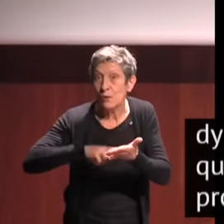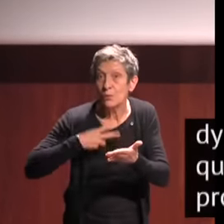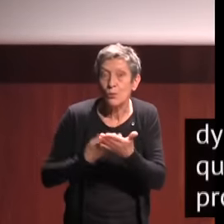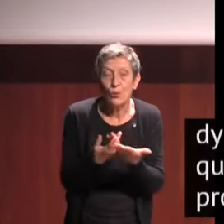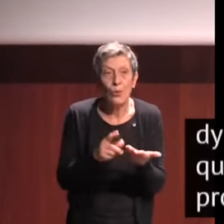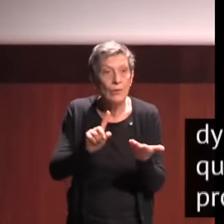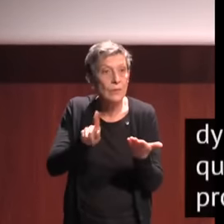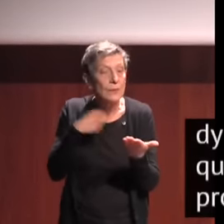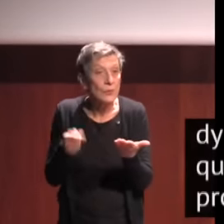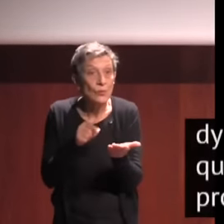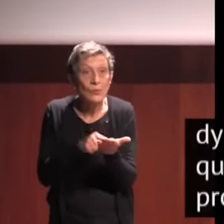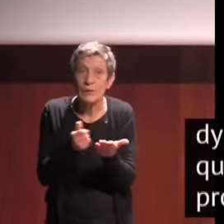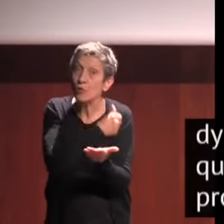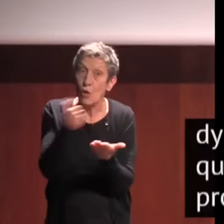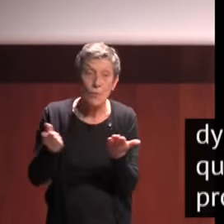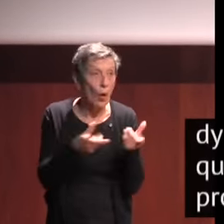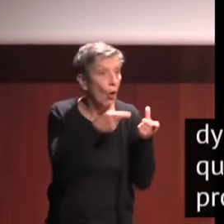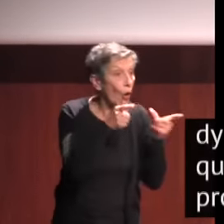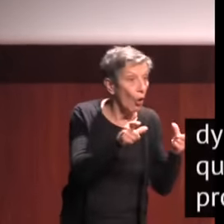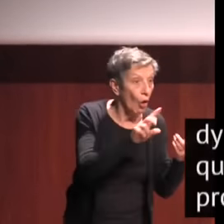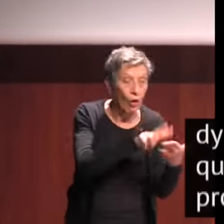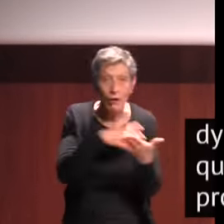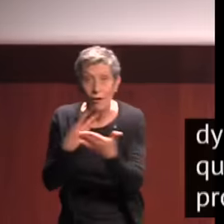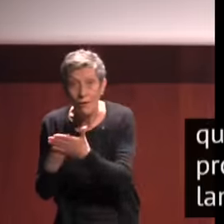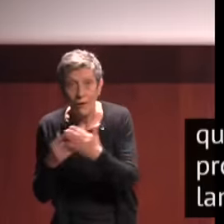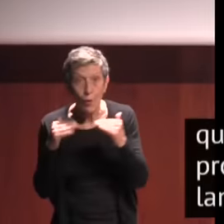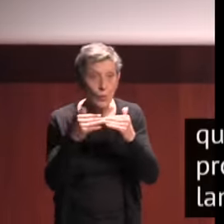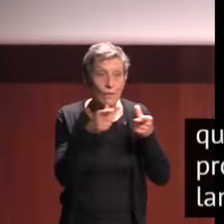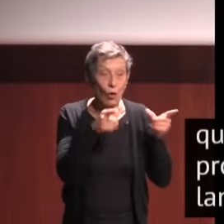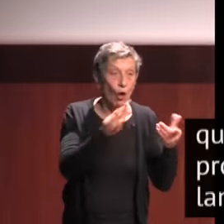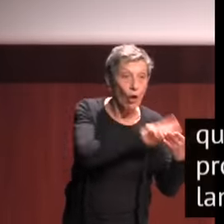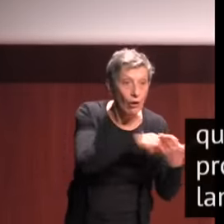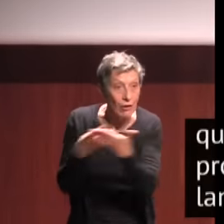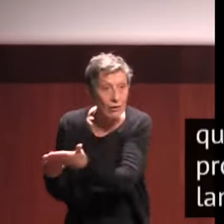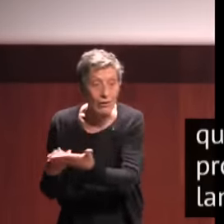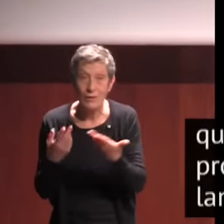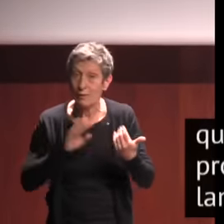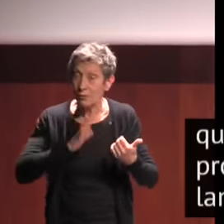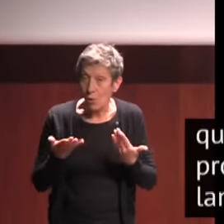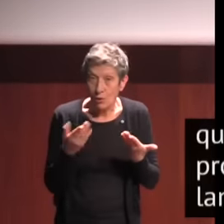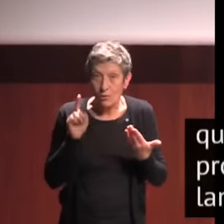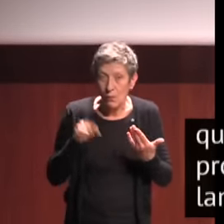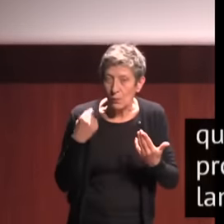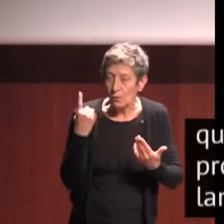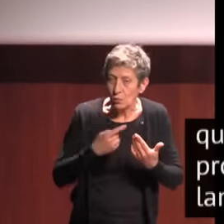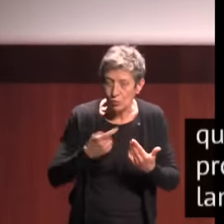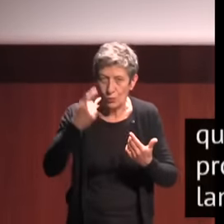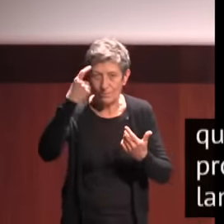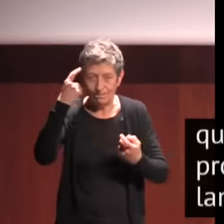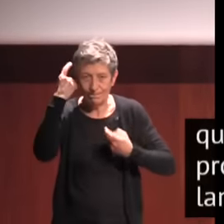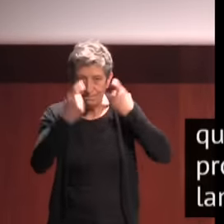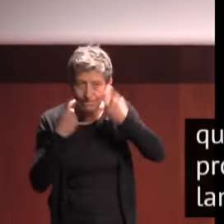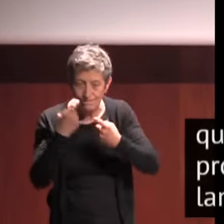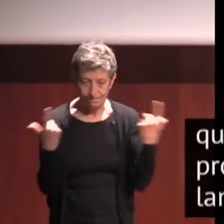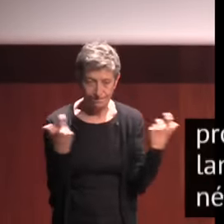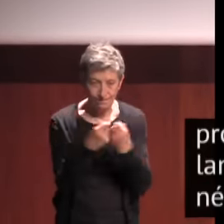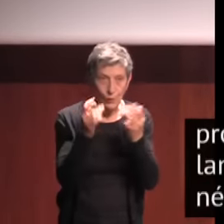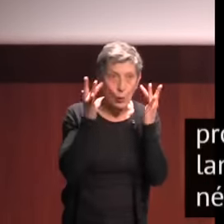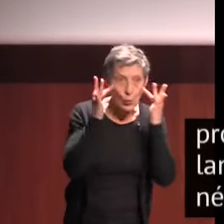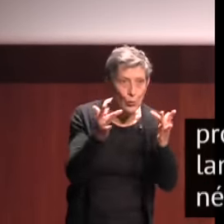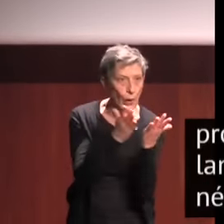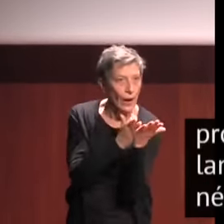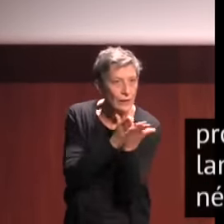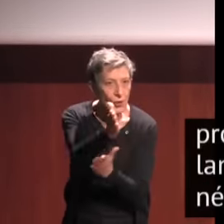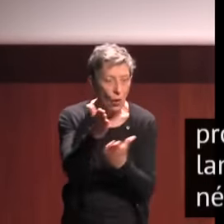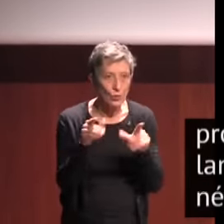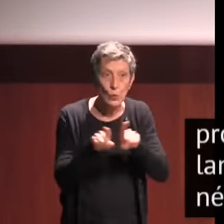changement des langues, des registres des langues, mais il est bien le terrain des négociations culturelles, des négociations des significations et